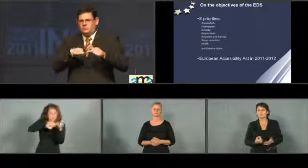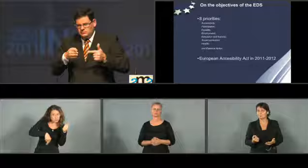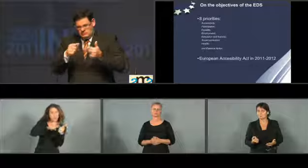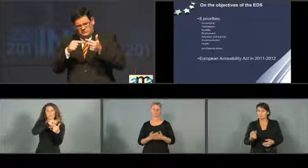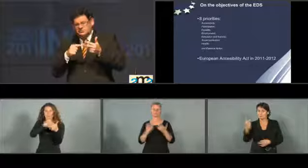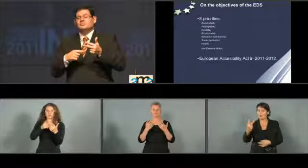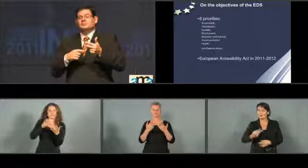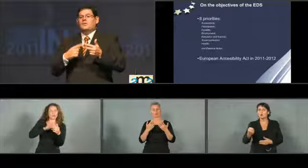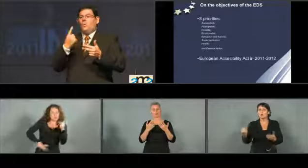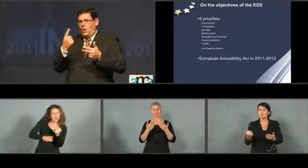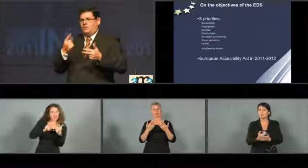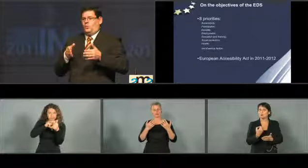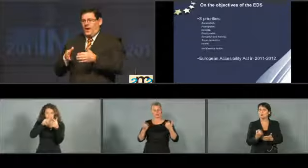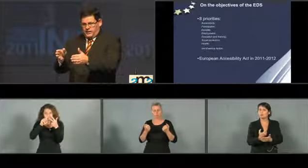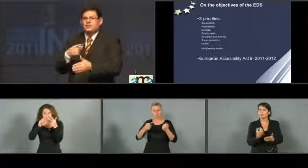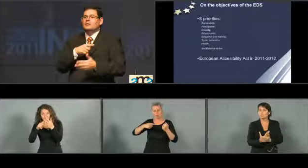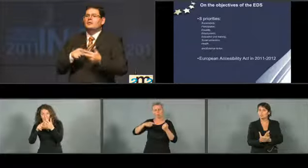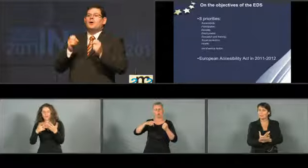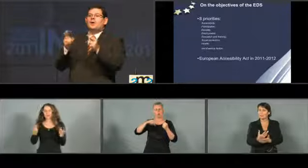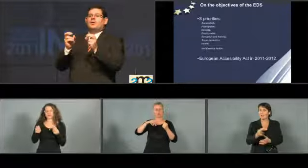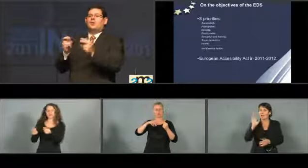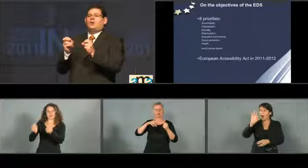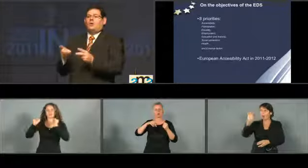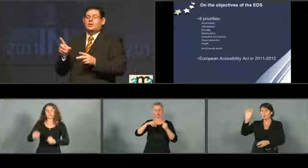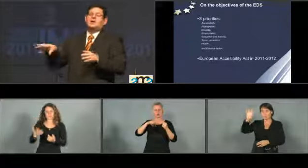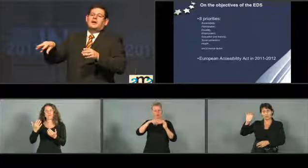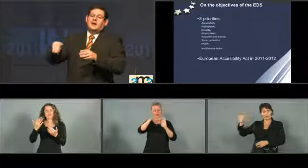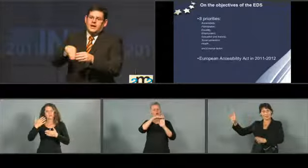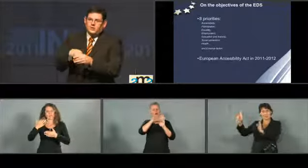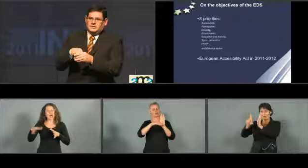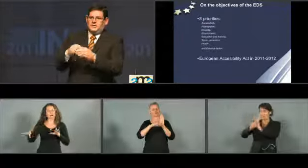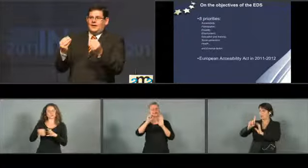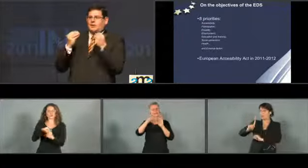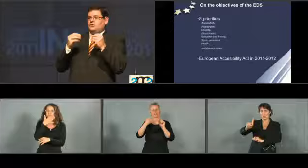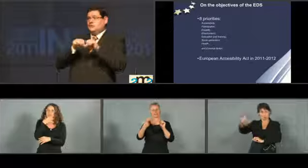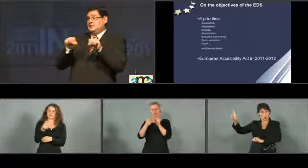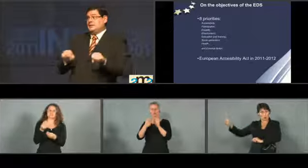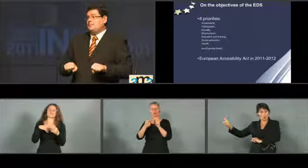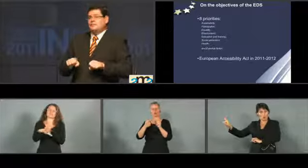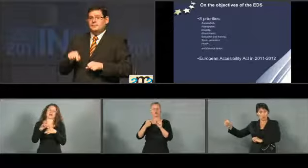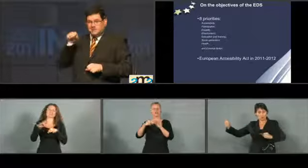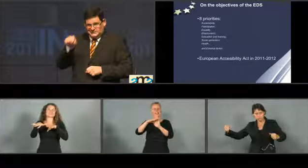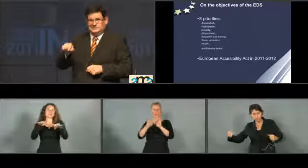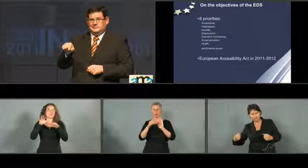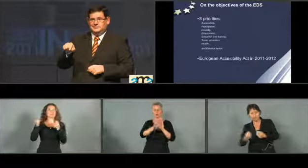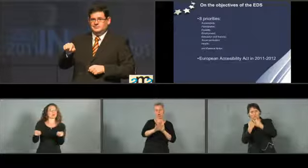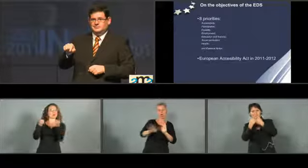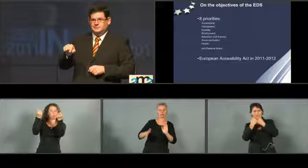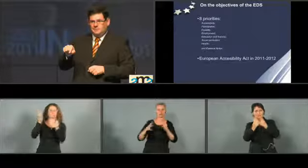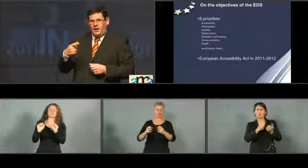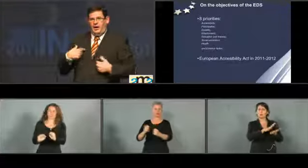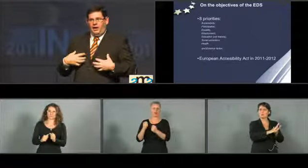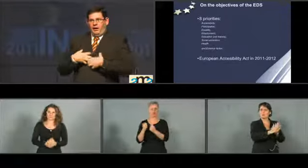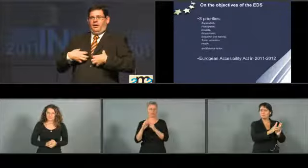Et si on choisit cette convention de l'ONU, plus ces actes fondamentaux, ces chartes, il y a une possibilité plus accrue d'avoir une participation,